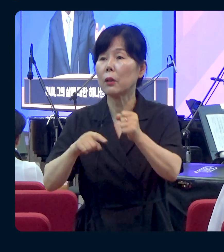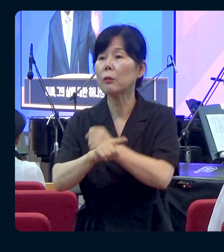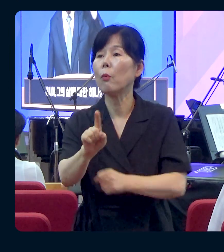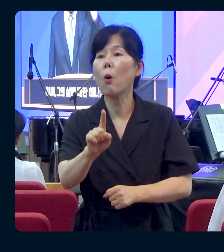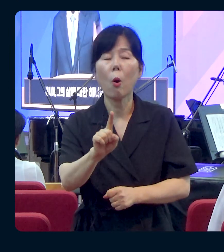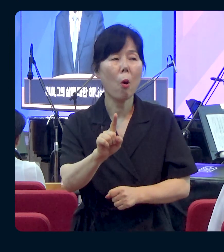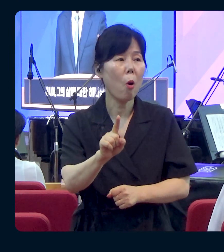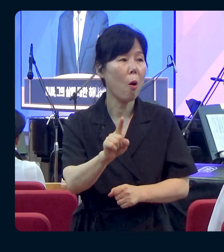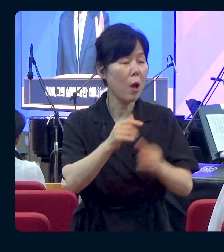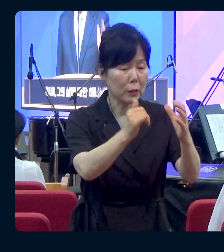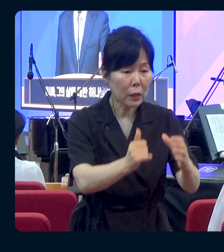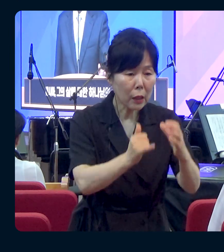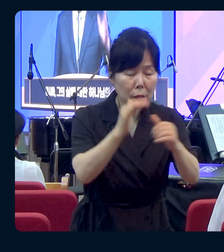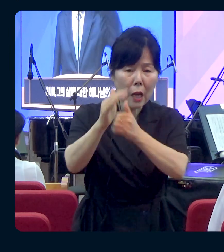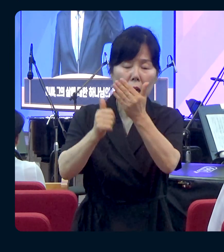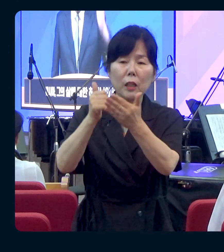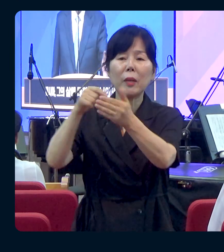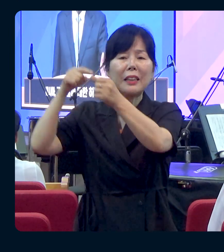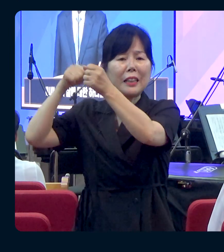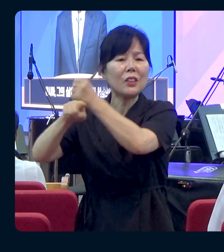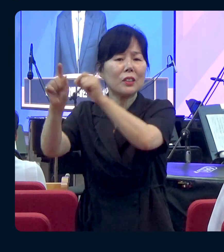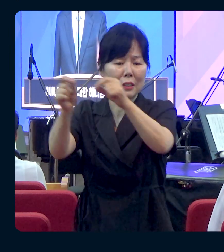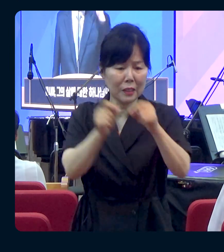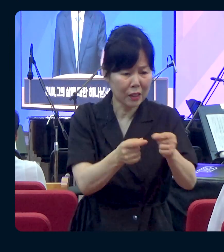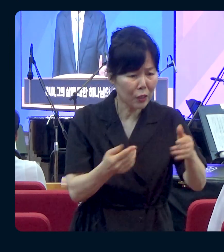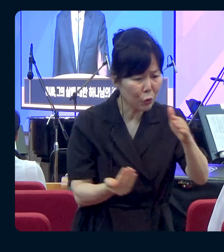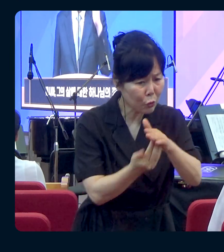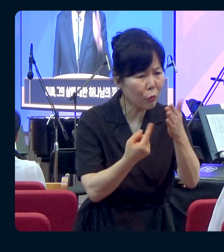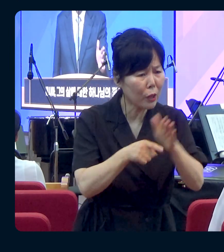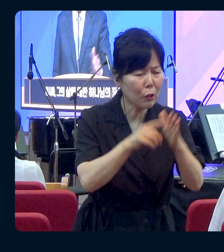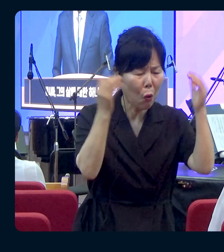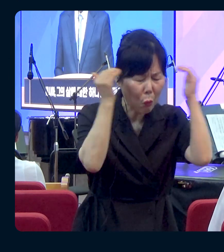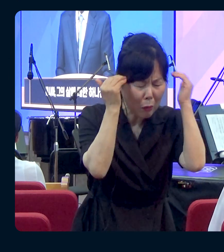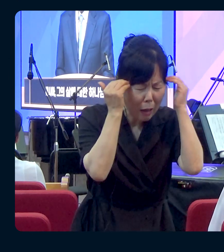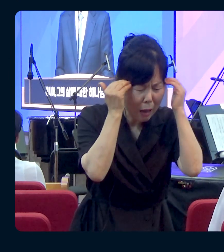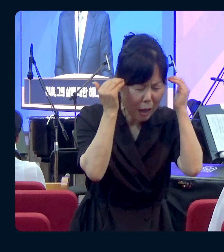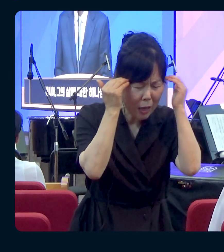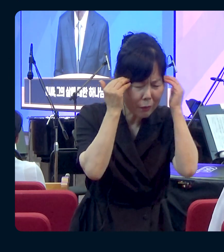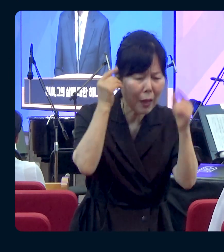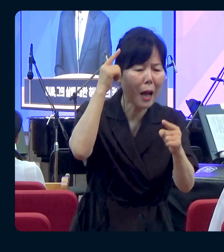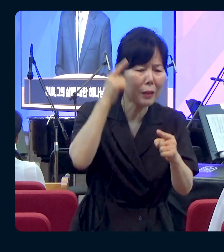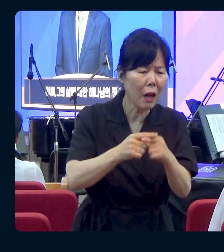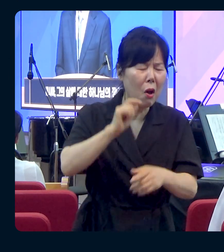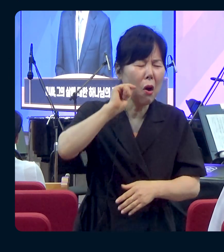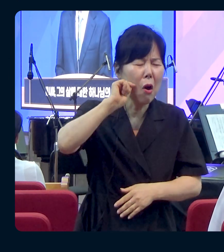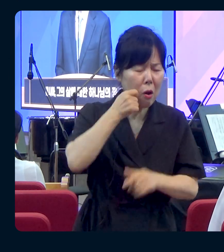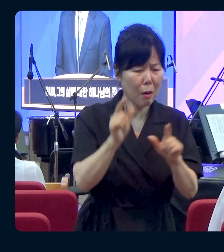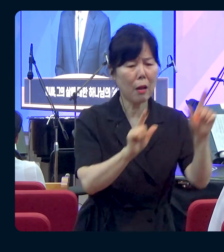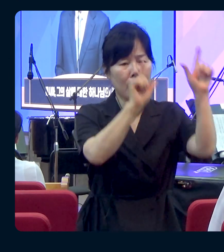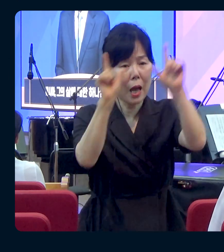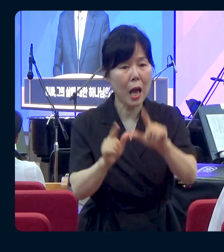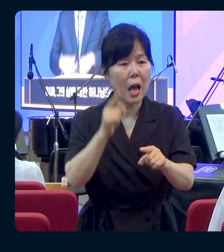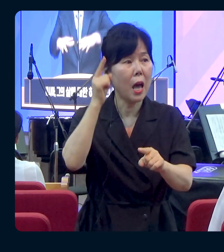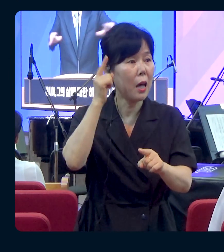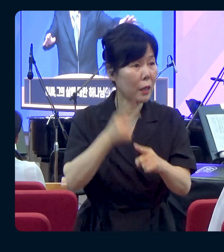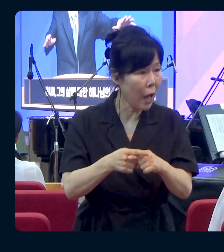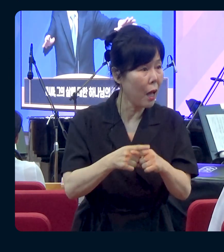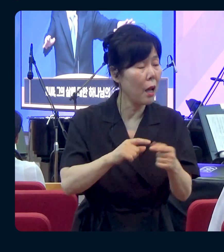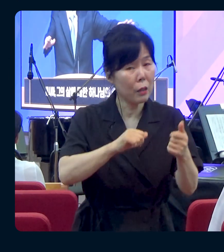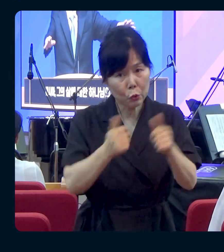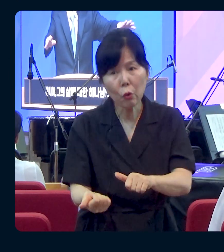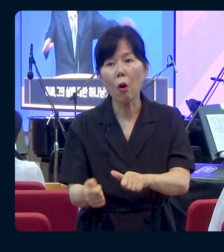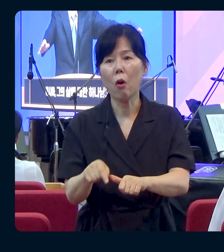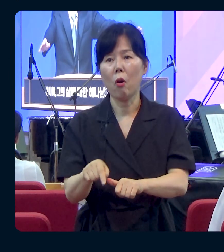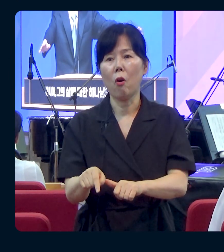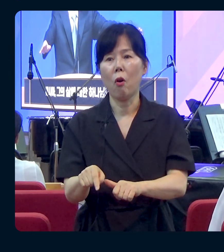말은요, 그가 이 땅에서 하나님의 뜻을 이루기 위해서 고난당하고 비참하고 어려운 그런 삶을 살았으나,